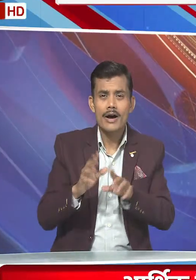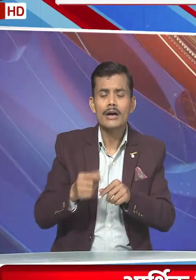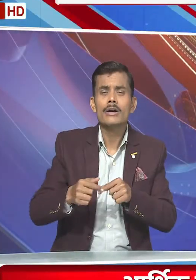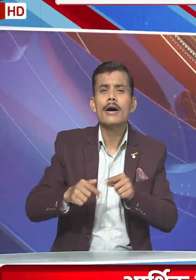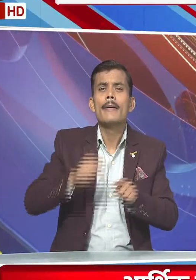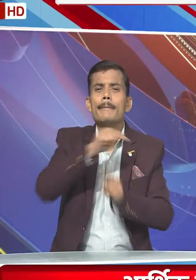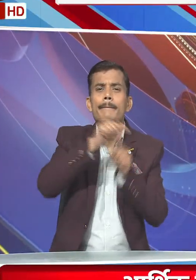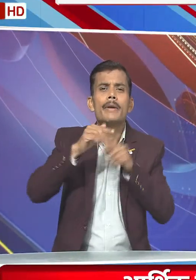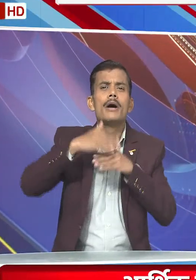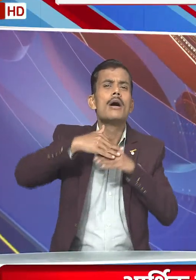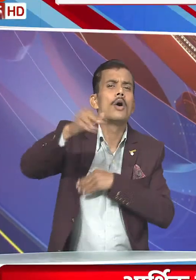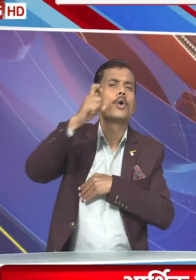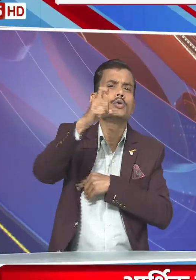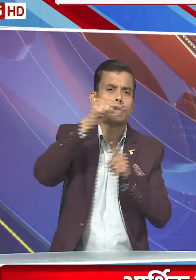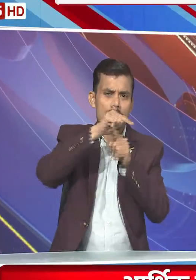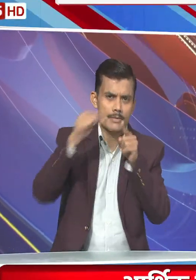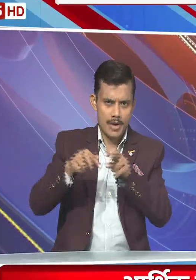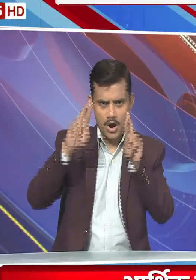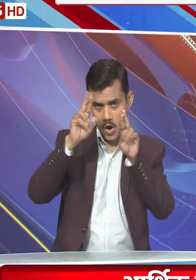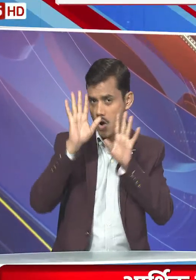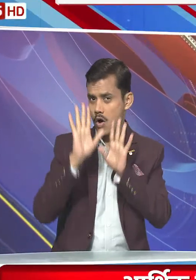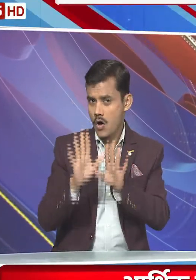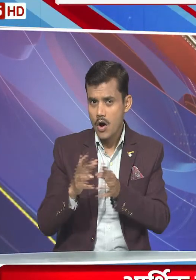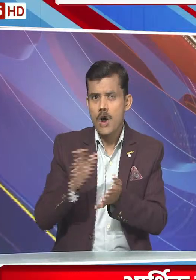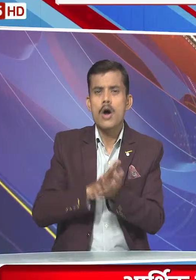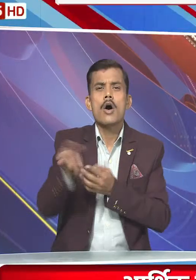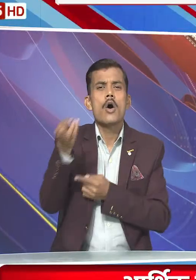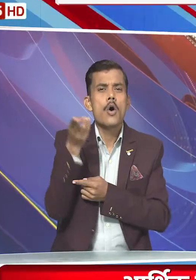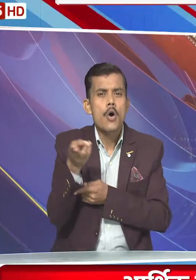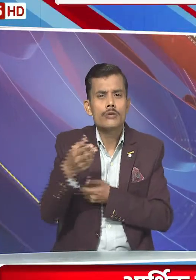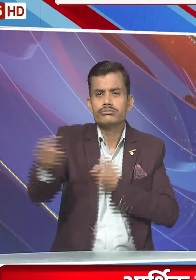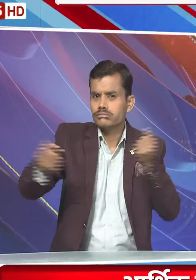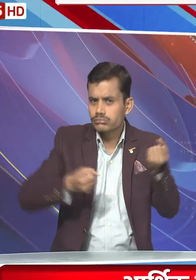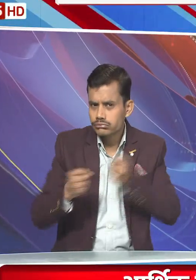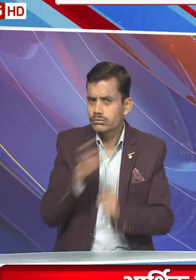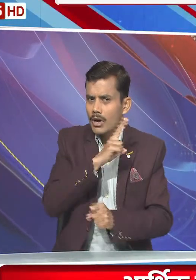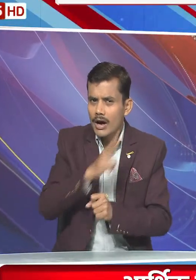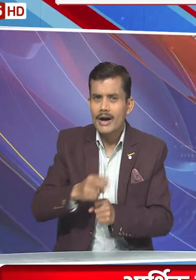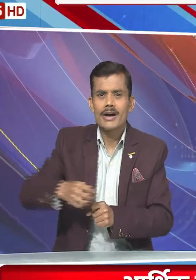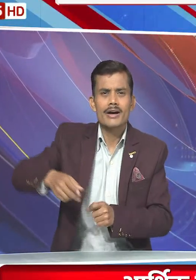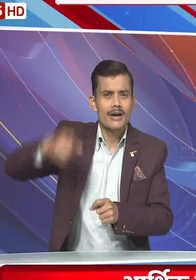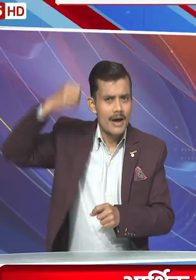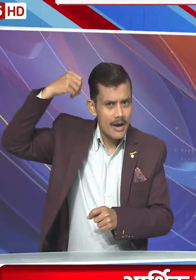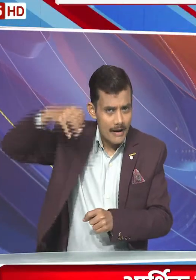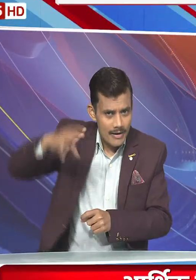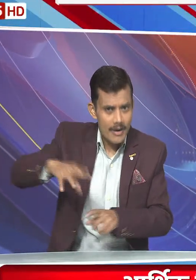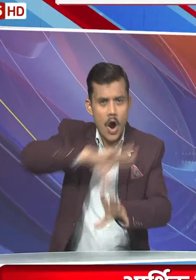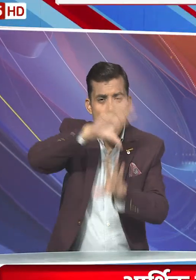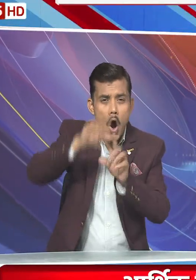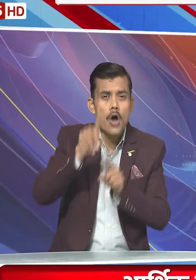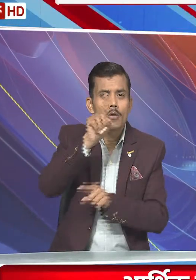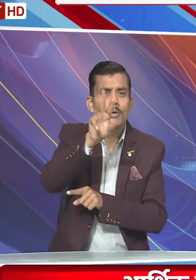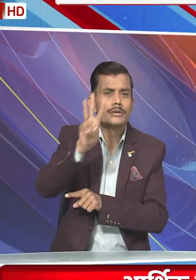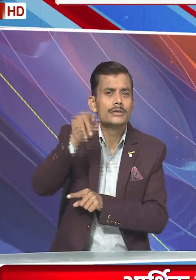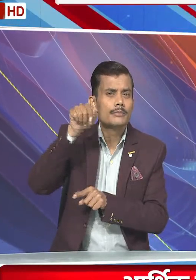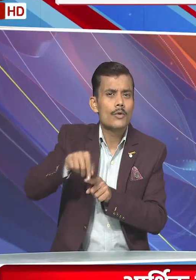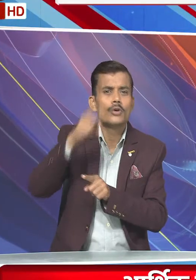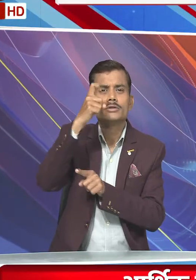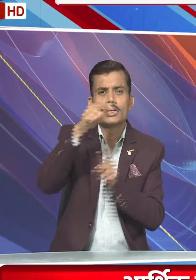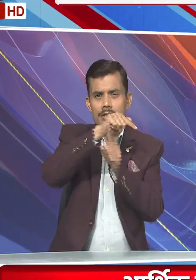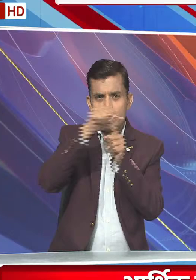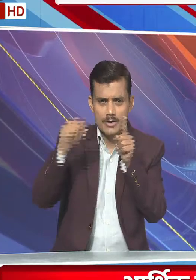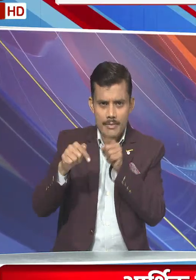दर 7% रहने के आसार। होटल, परिवहन और संचार क्षेत्र की विकास दर